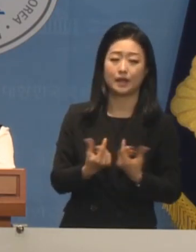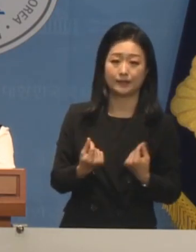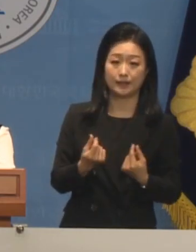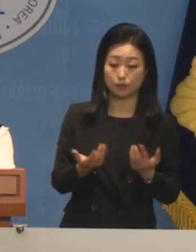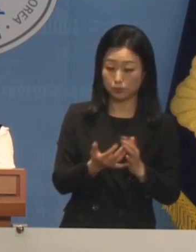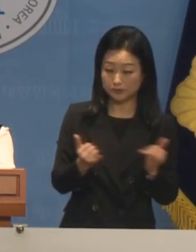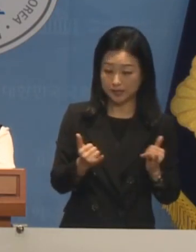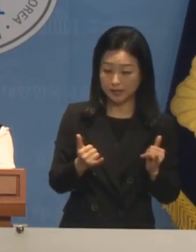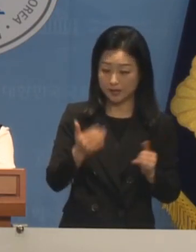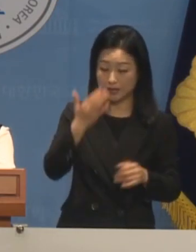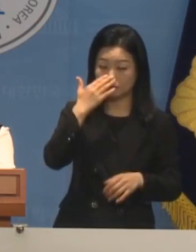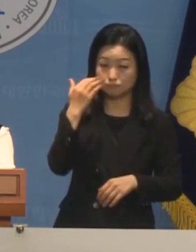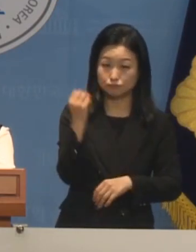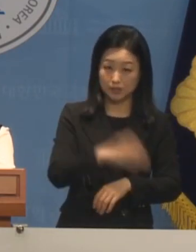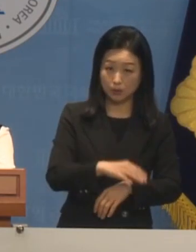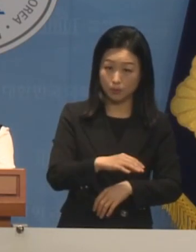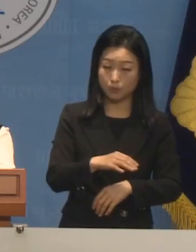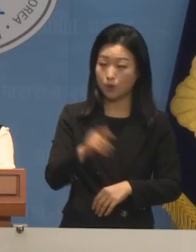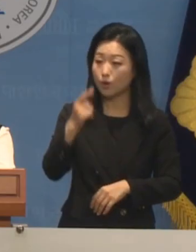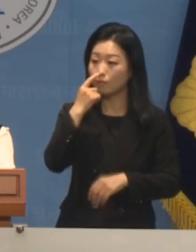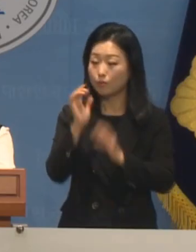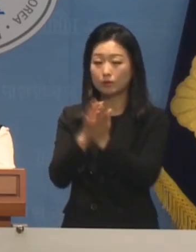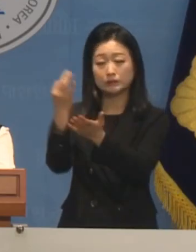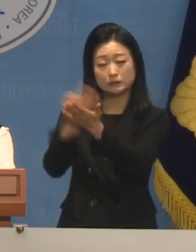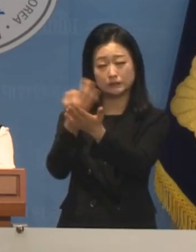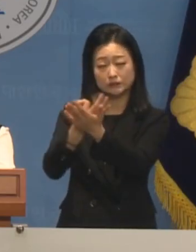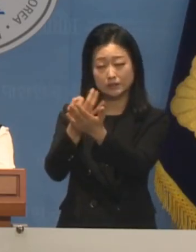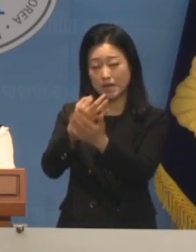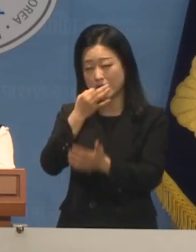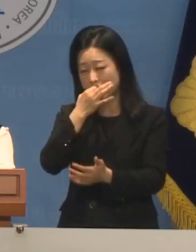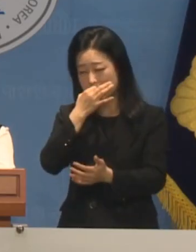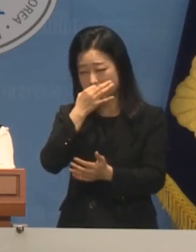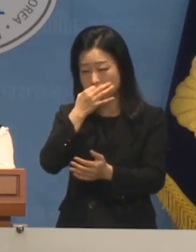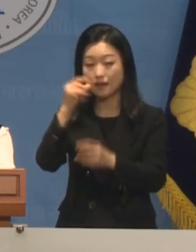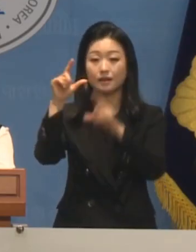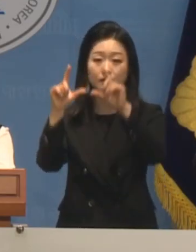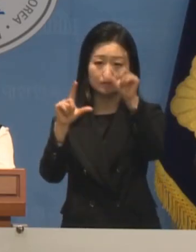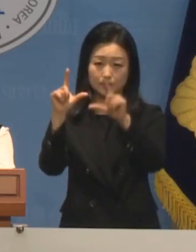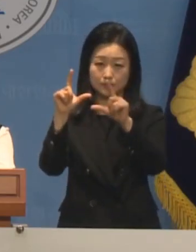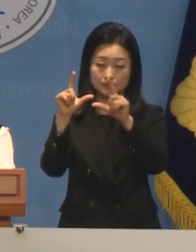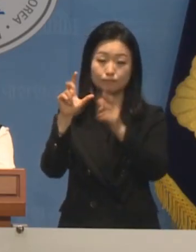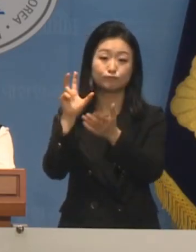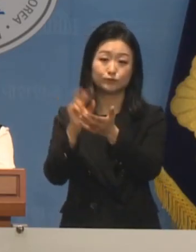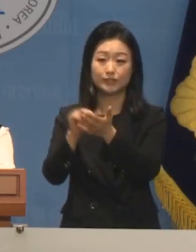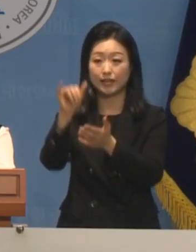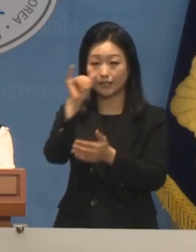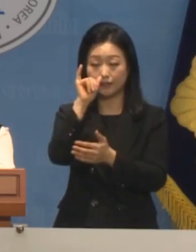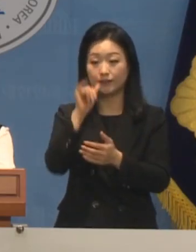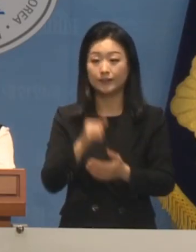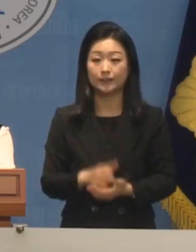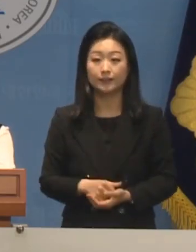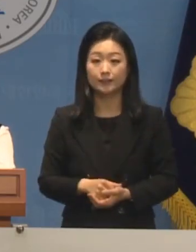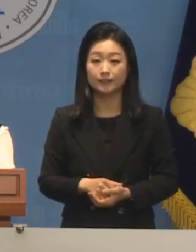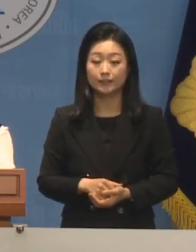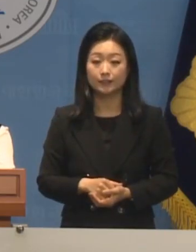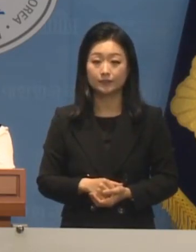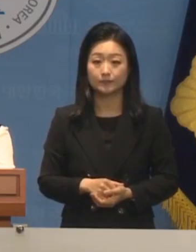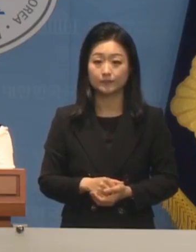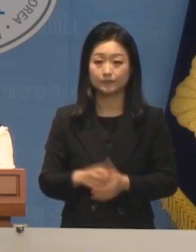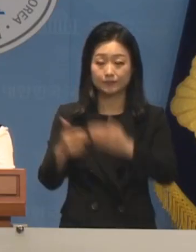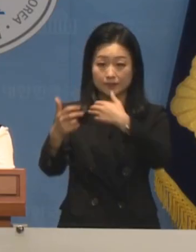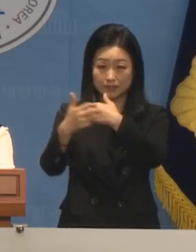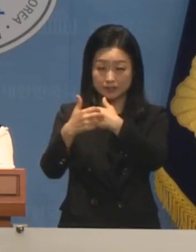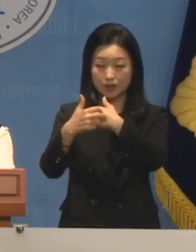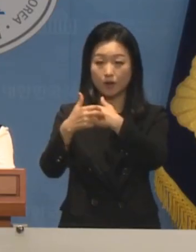현실을 외면하고 자신들의 이익만을 관철하기 위한 이율 배반적인 태도를 보이고 있습니다 의협